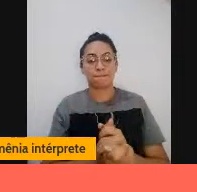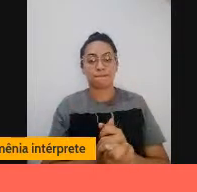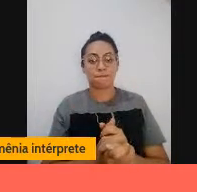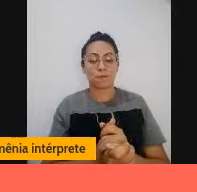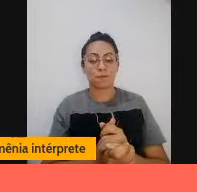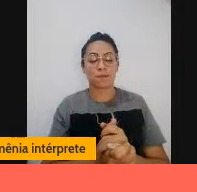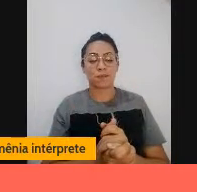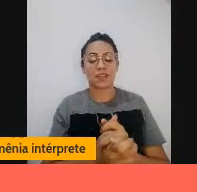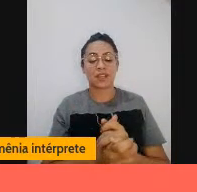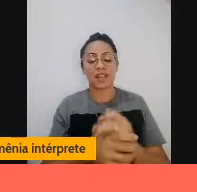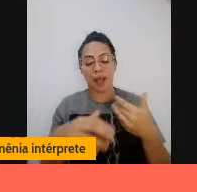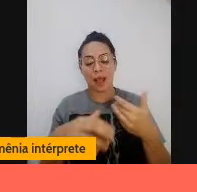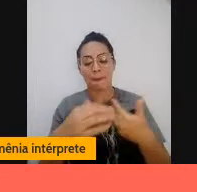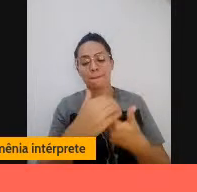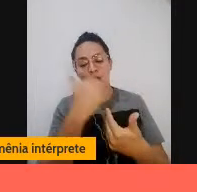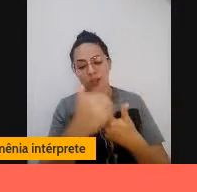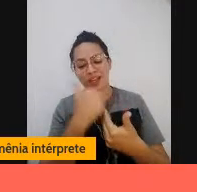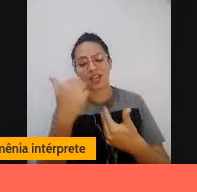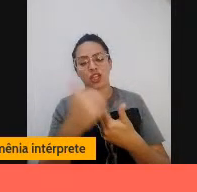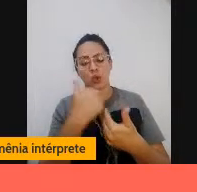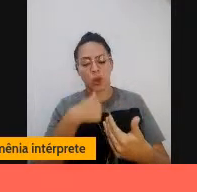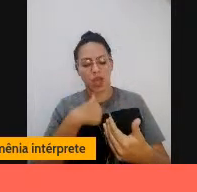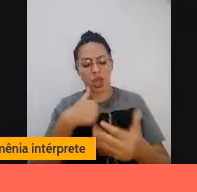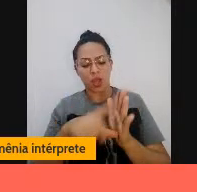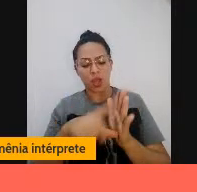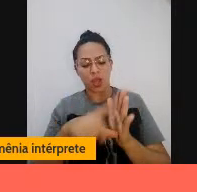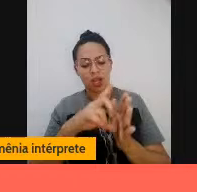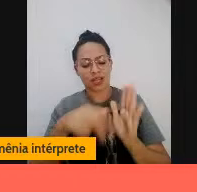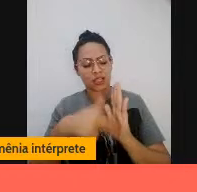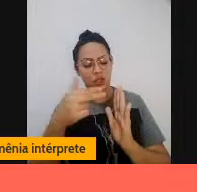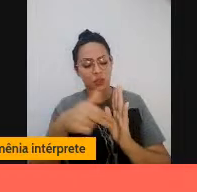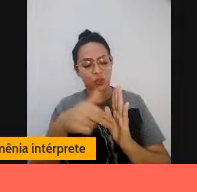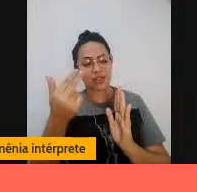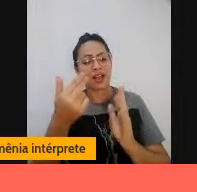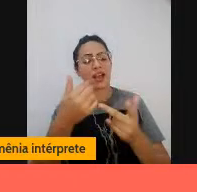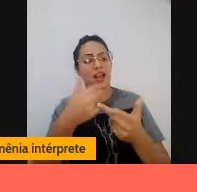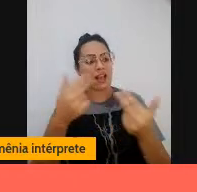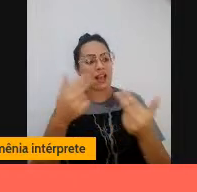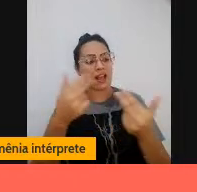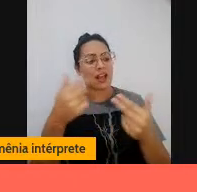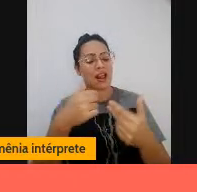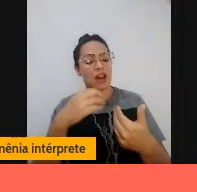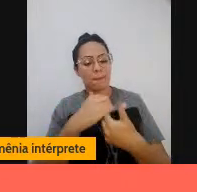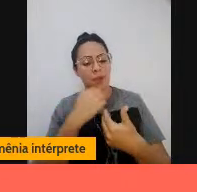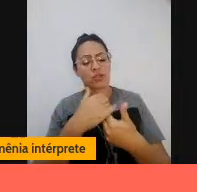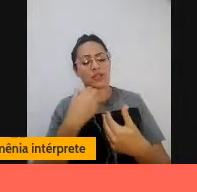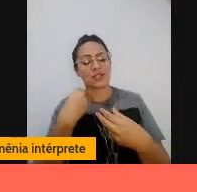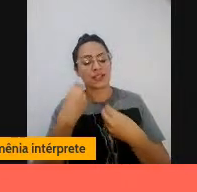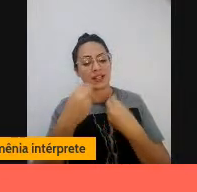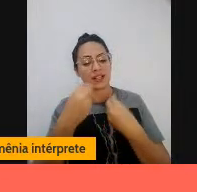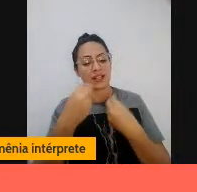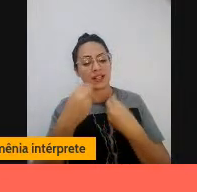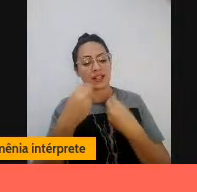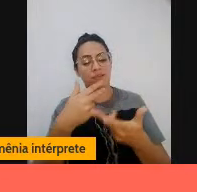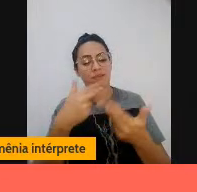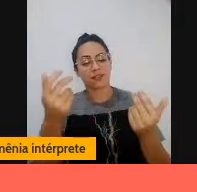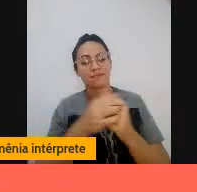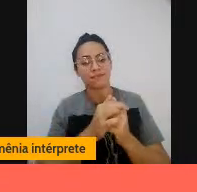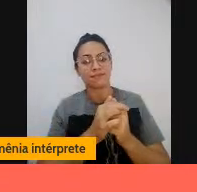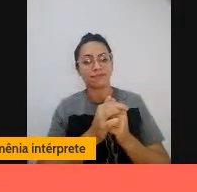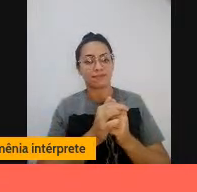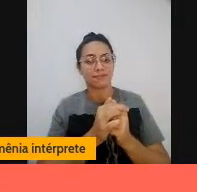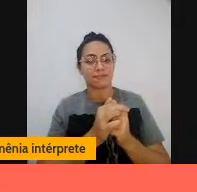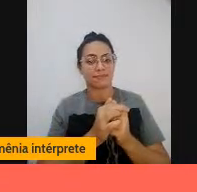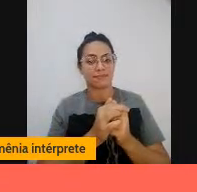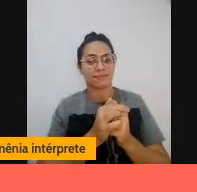me orientando, né, em alguns momentos, auxiliando para que a gente pudesse estar coordenando junto com os colegas. Então, muito